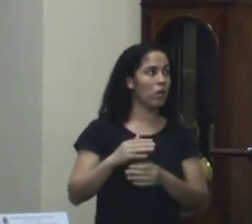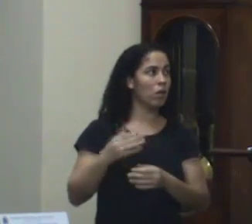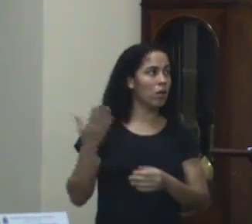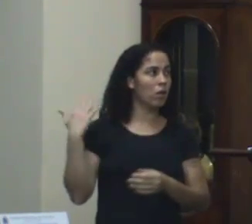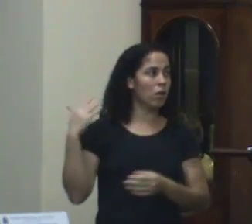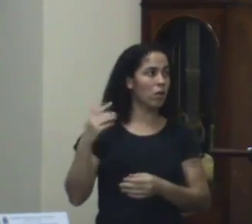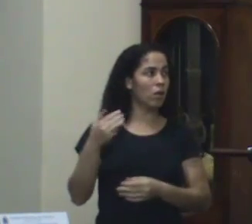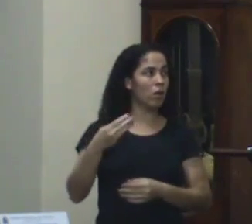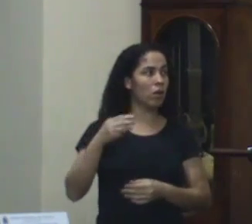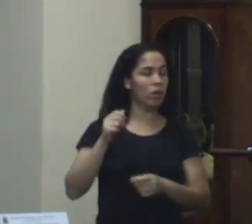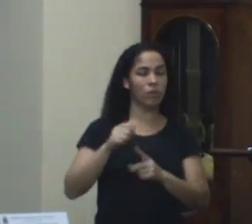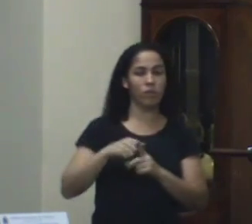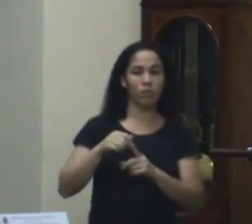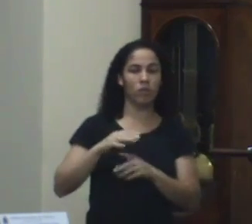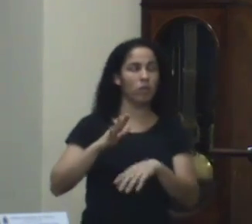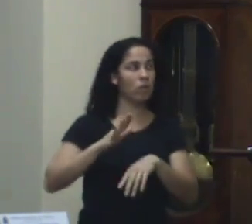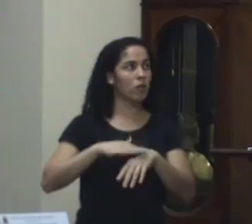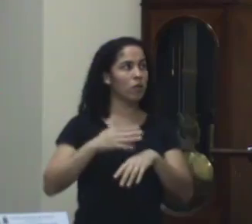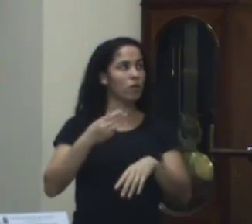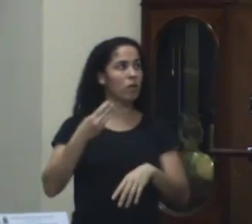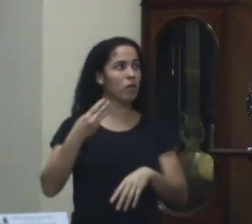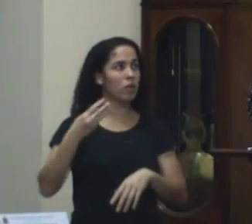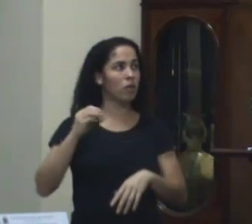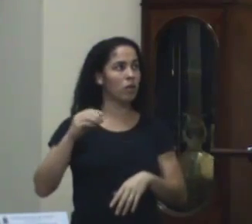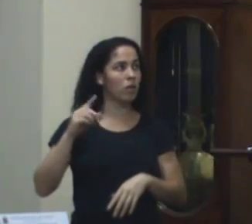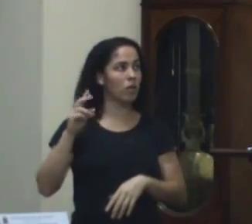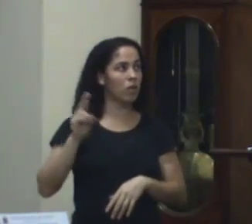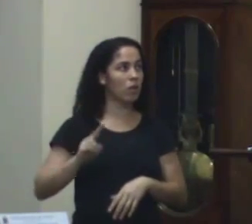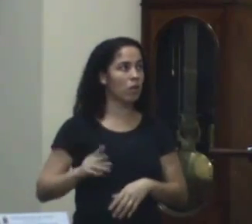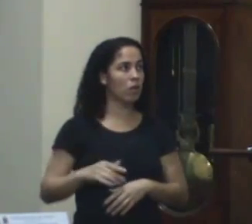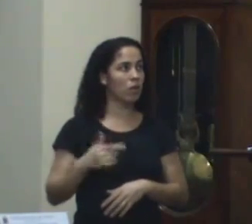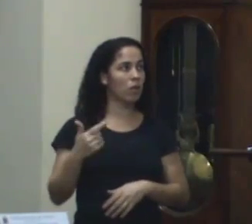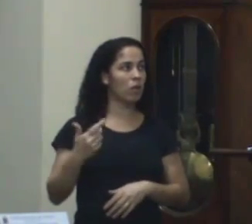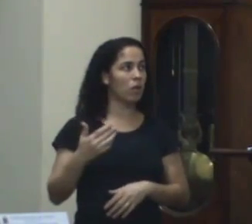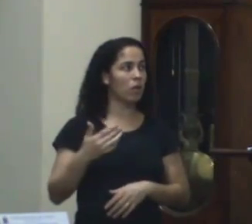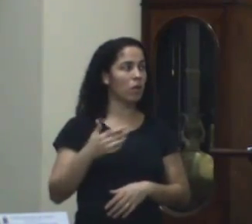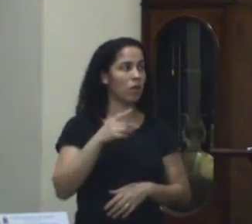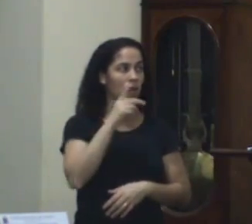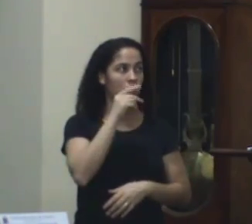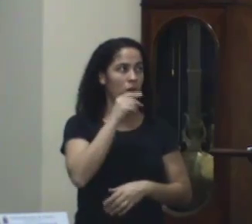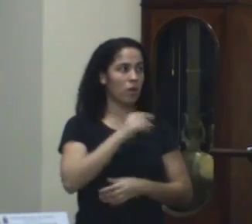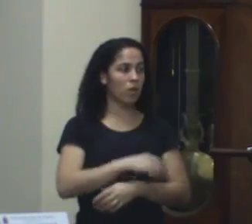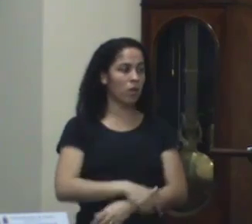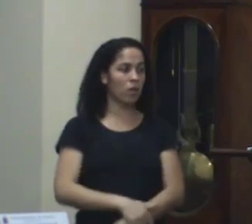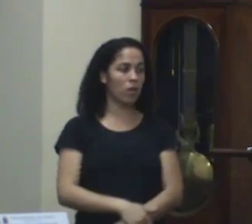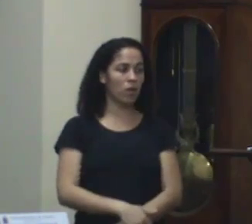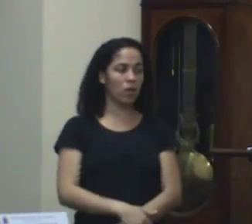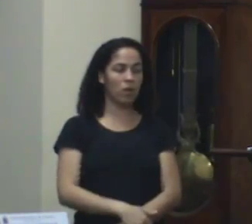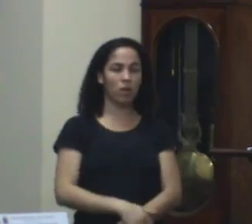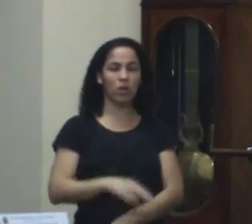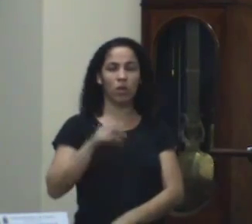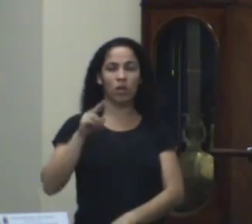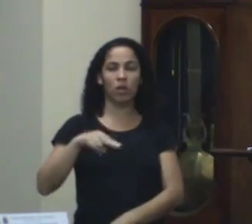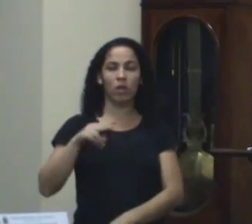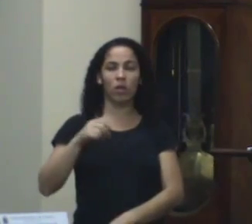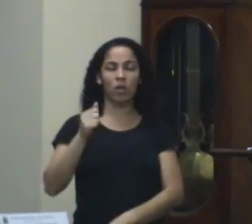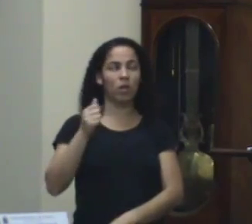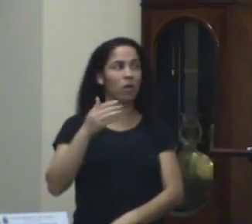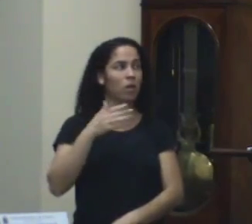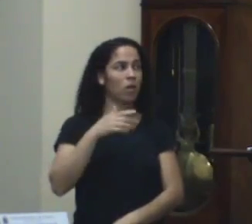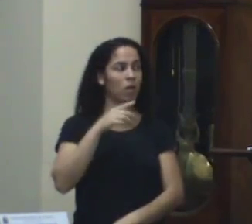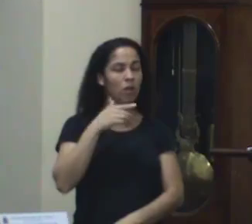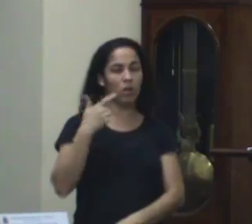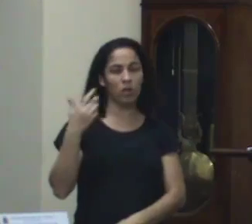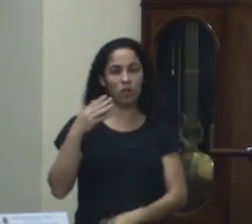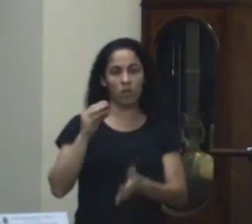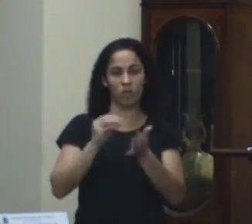3 meses, foram mais de 30 vezes sem água. Nunca tive, né, maneira anteriormente